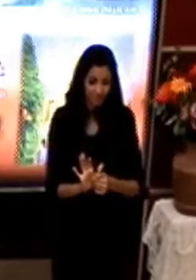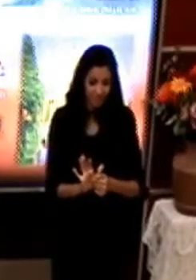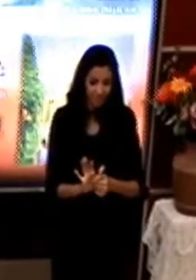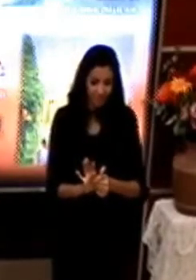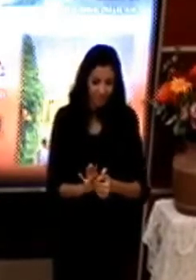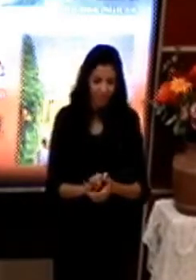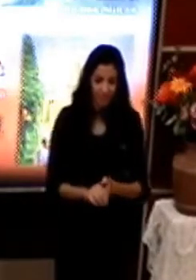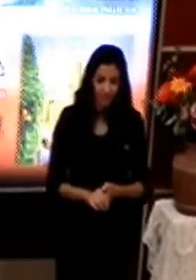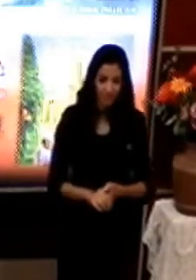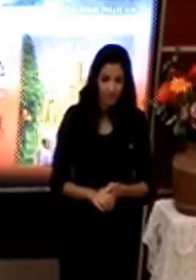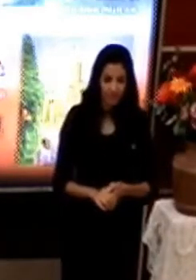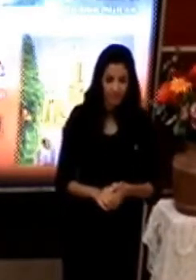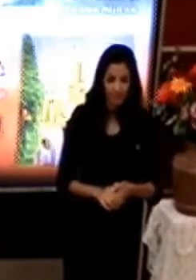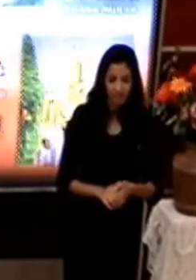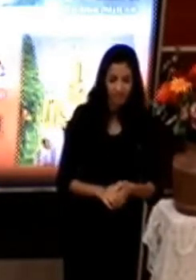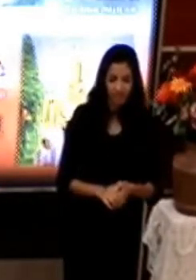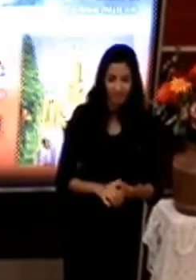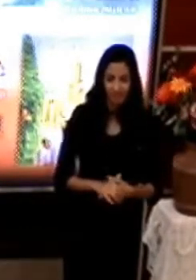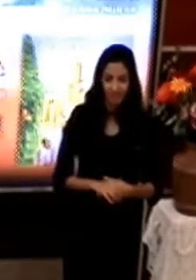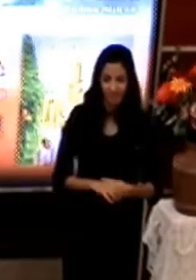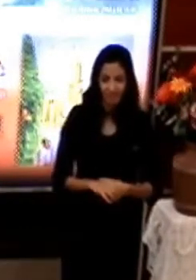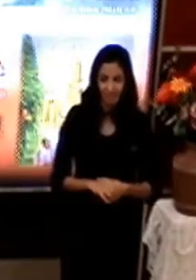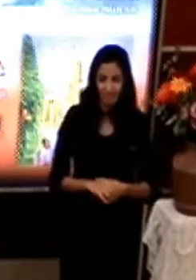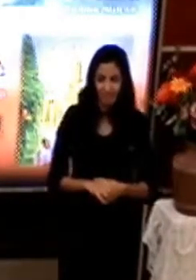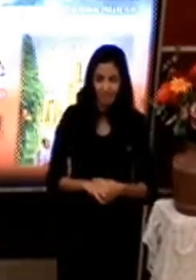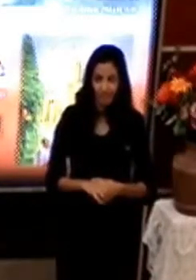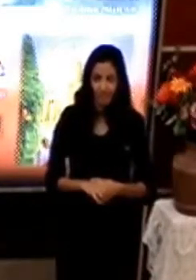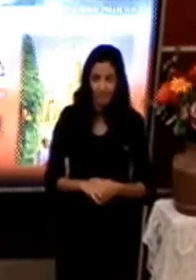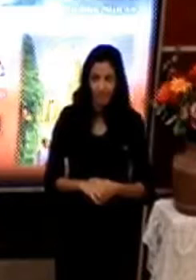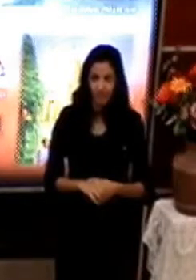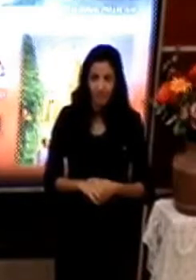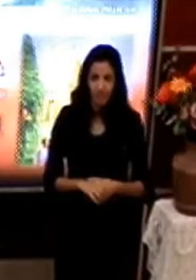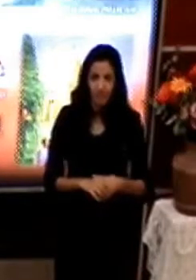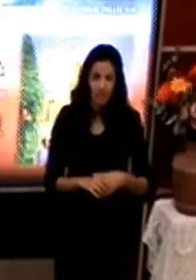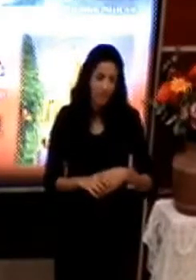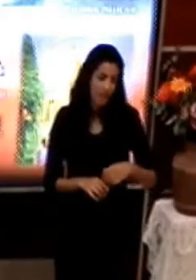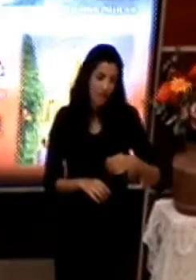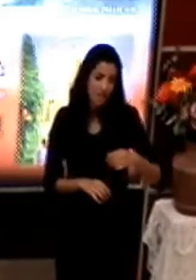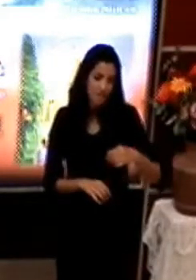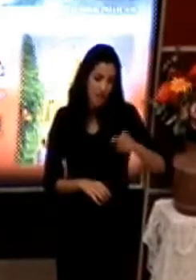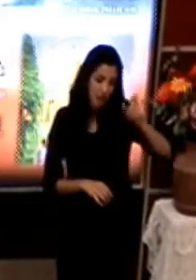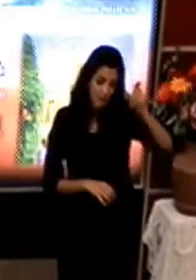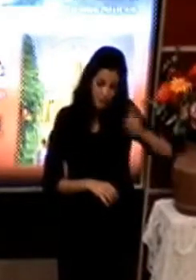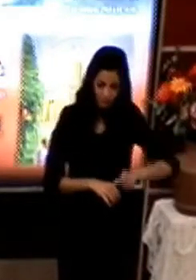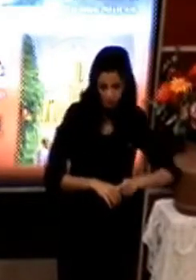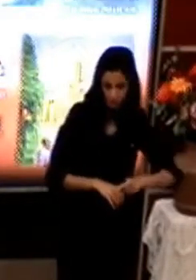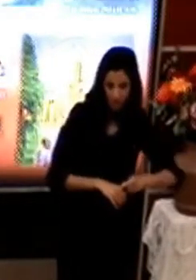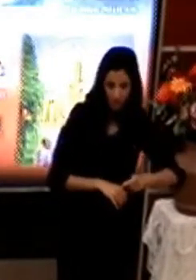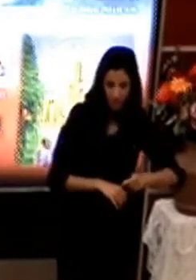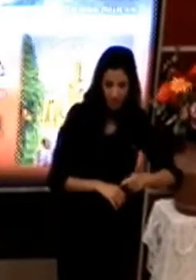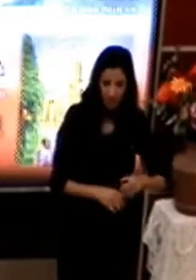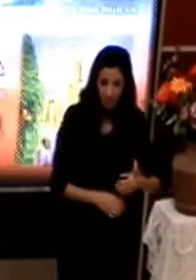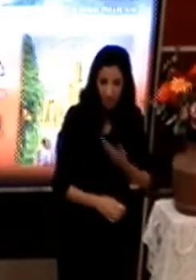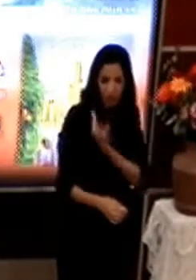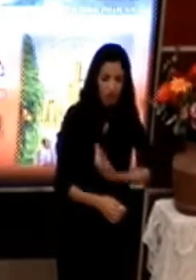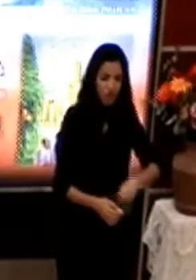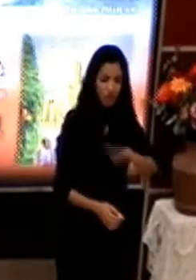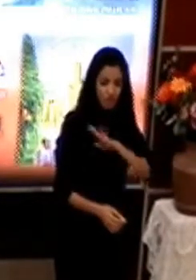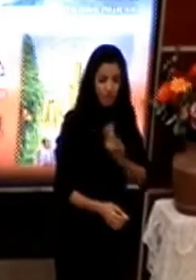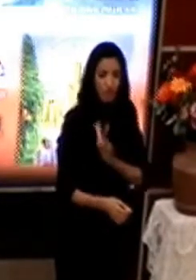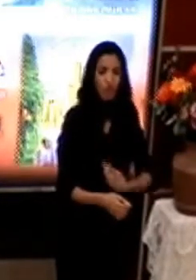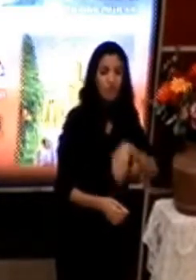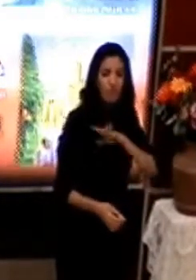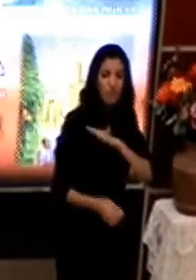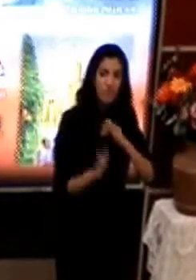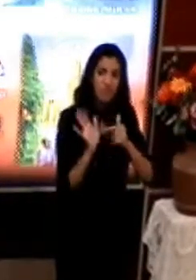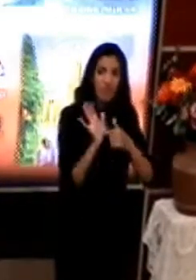Golpear a una persona para mostrarle de quién es tu Dios, no está bien. Sino mostrárselo con cariño, con